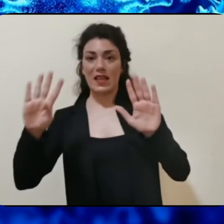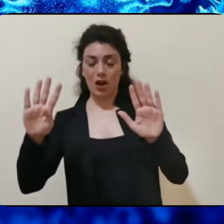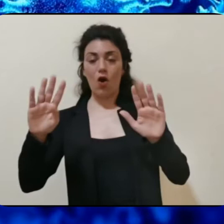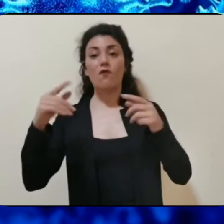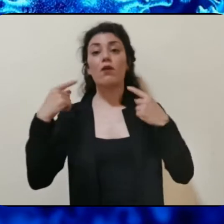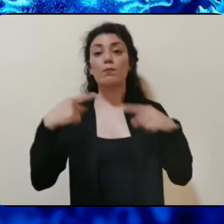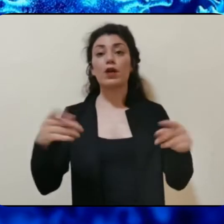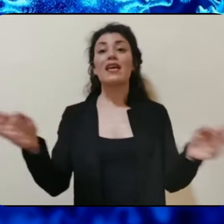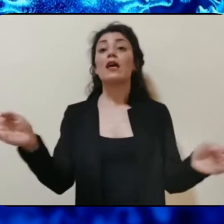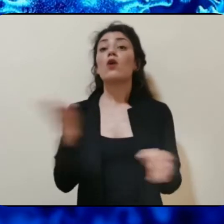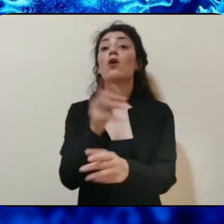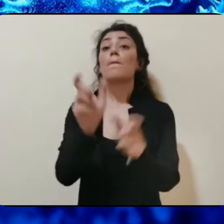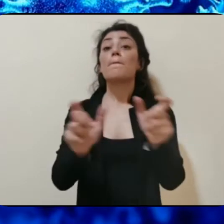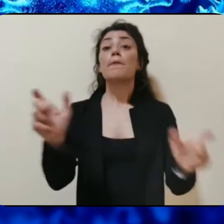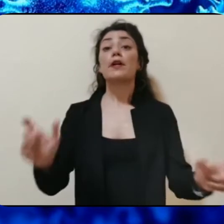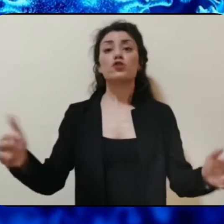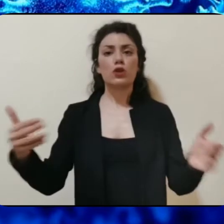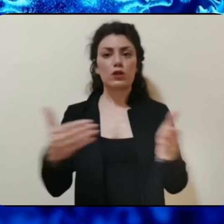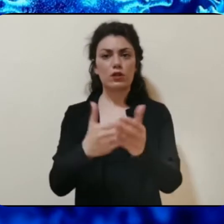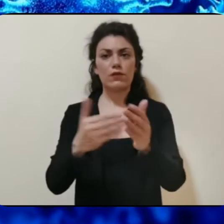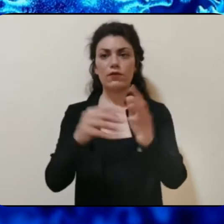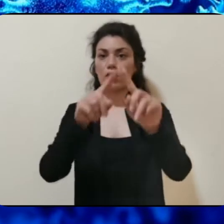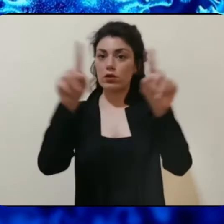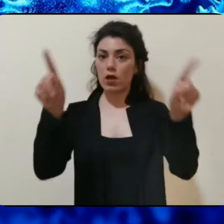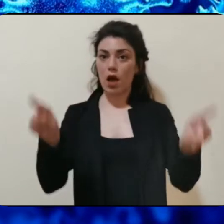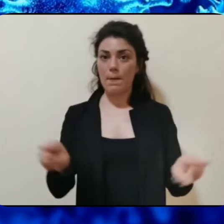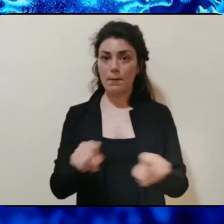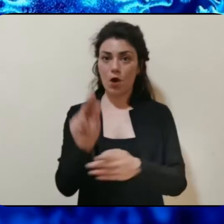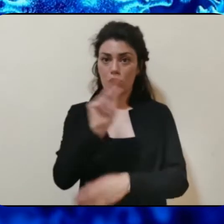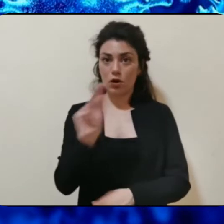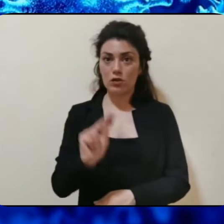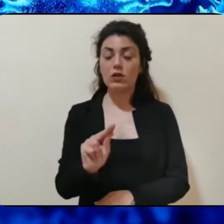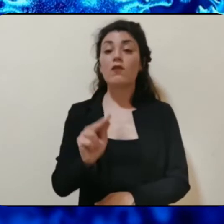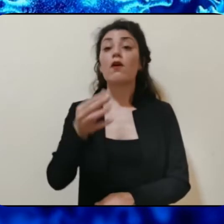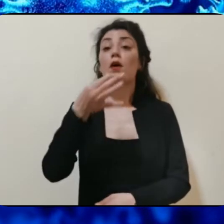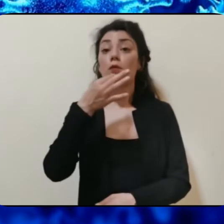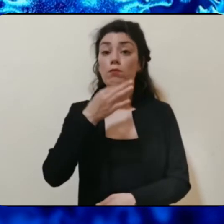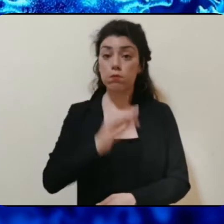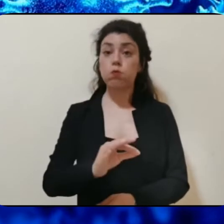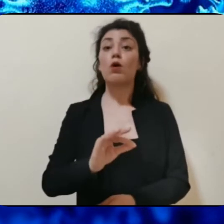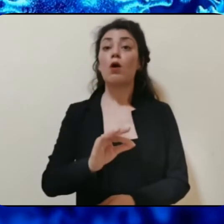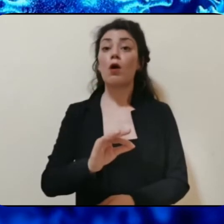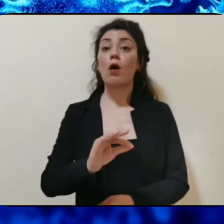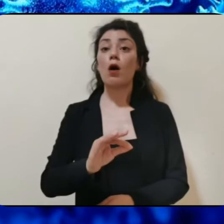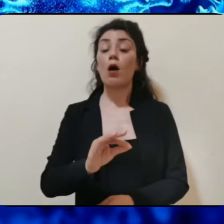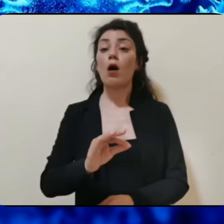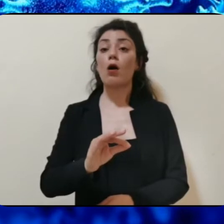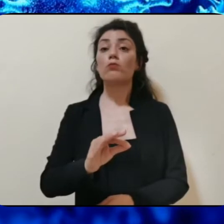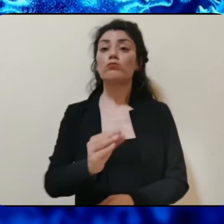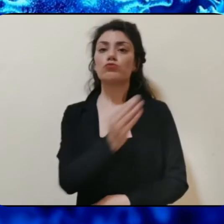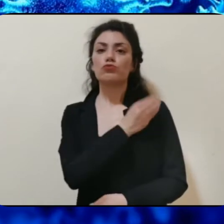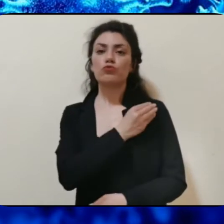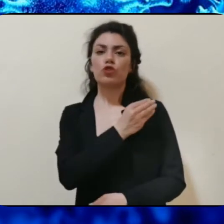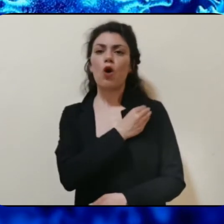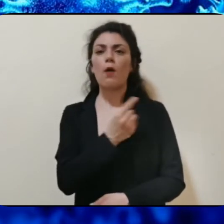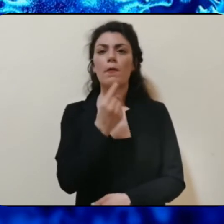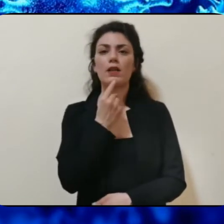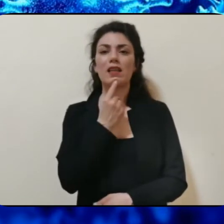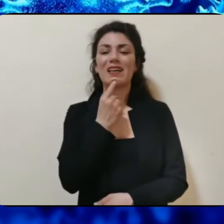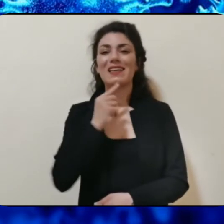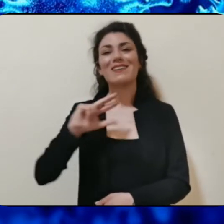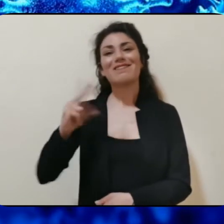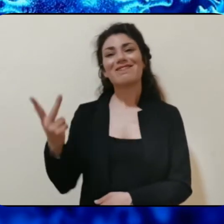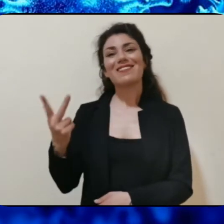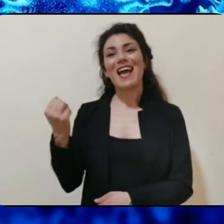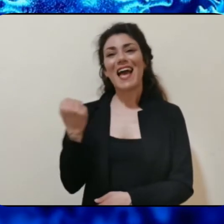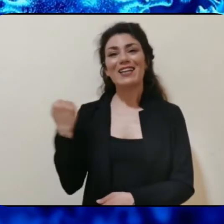079. Ultima cosa, chiunque abbia difficoltà a compilare l'istanza potrà eventualmente anche rivolgersi alle associazioni